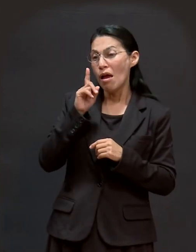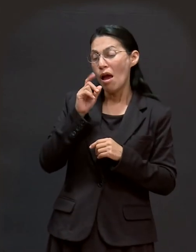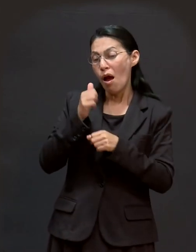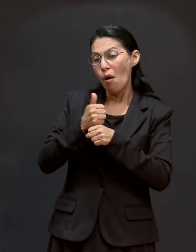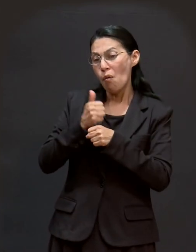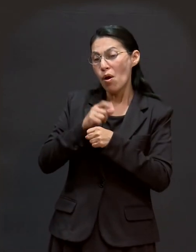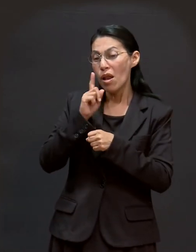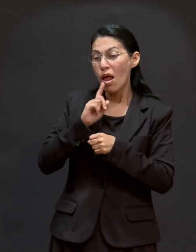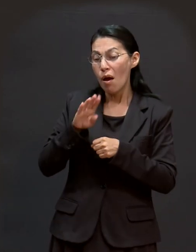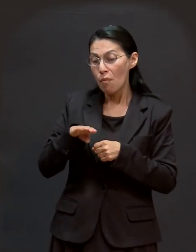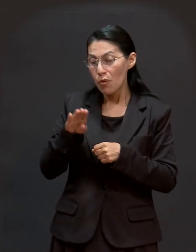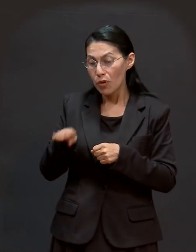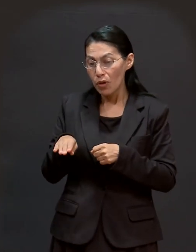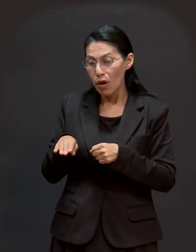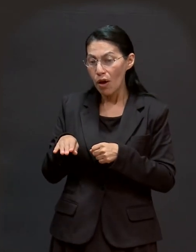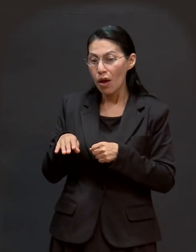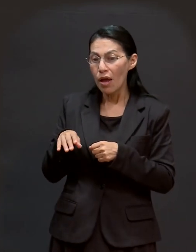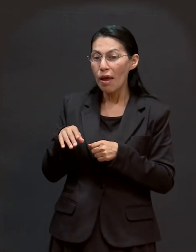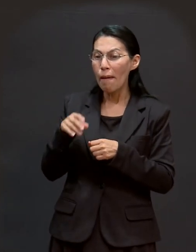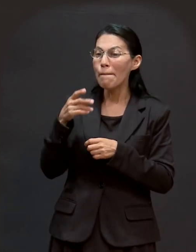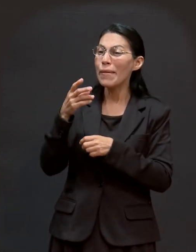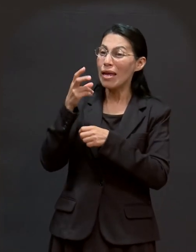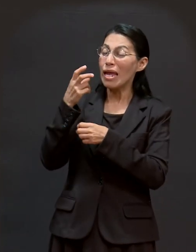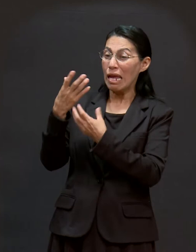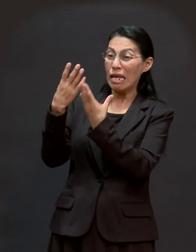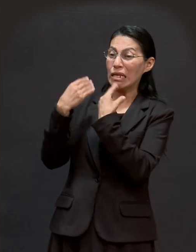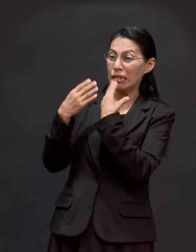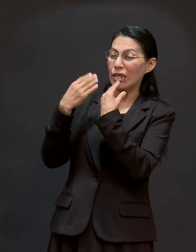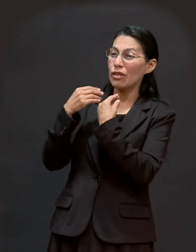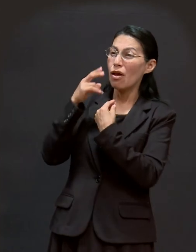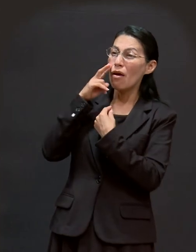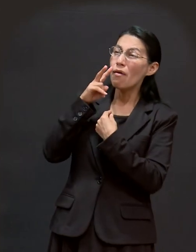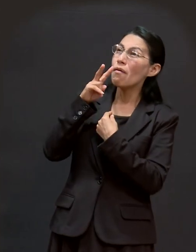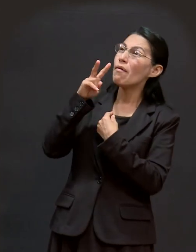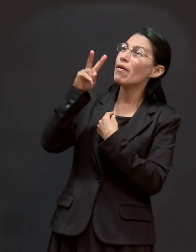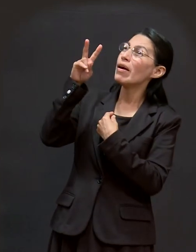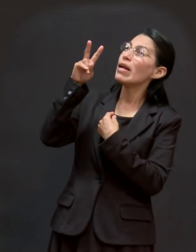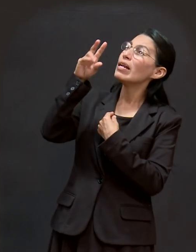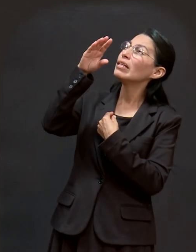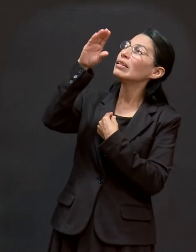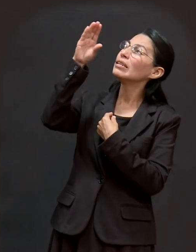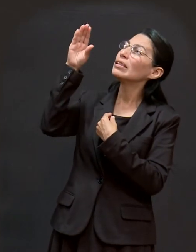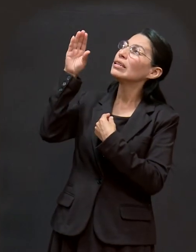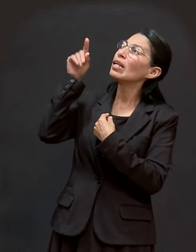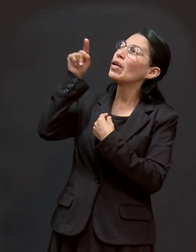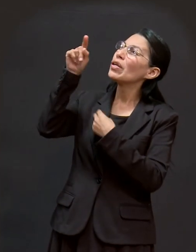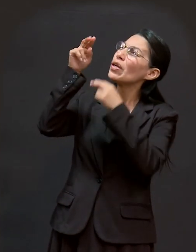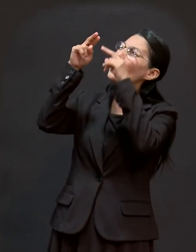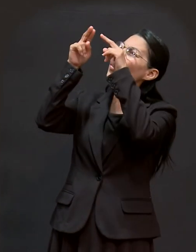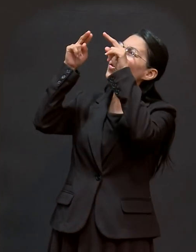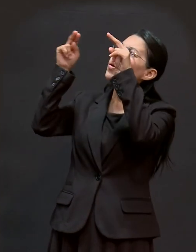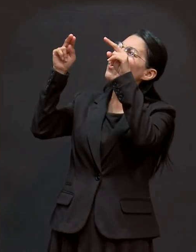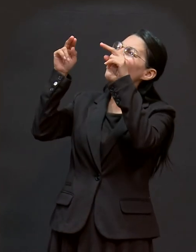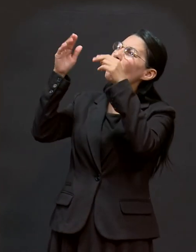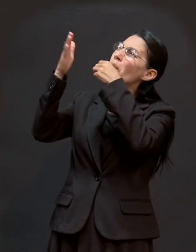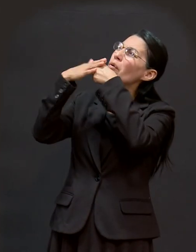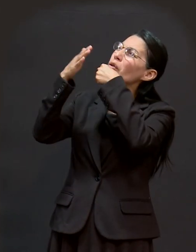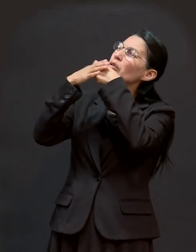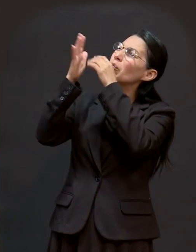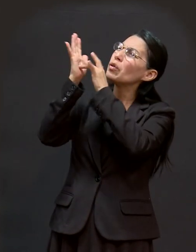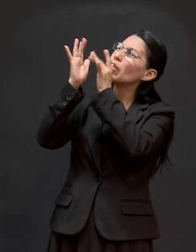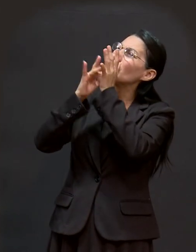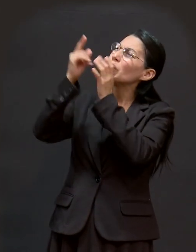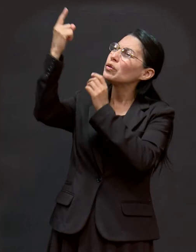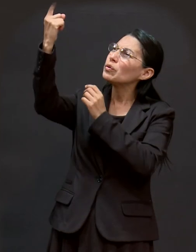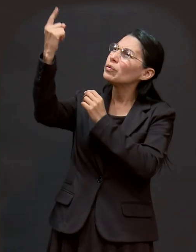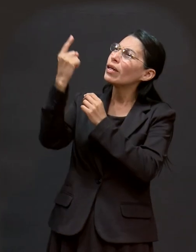pero me enseñó a mirar al cielo y a buscar la nube para cuando jesús regrese y esa era esa era la esperanza